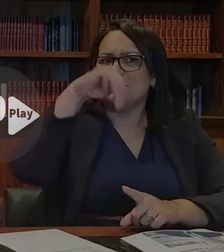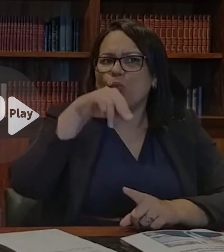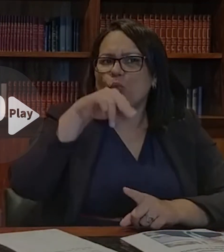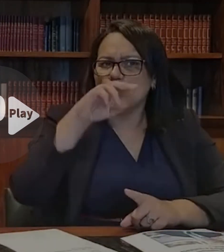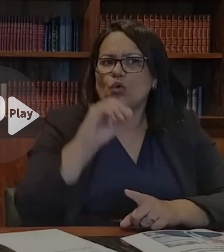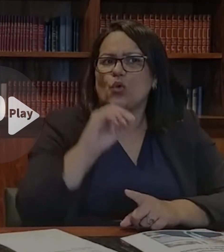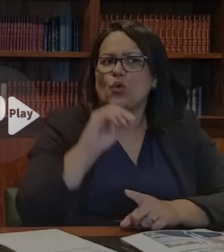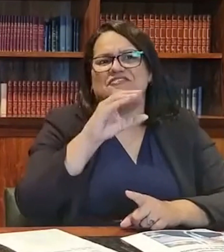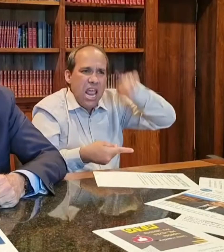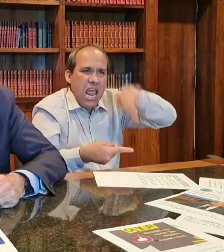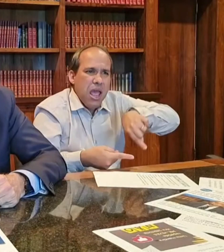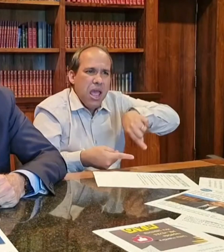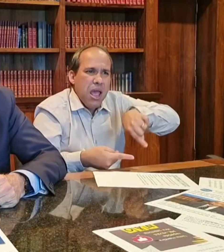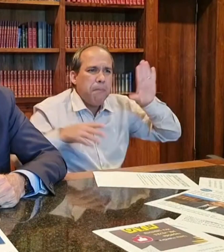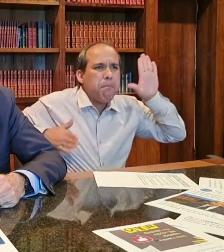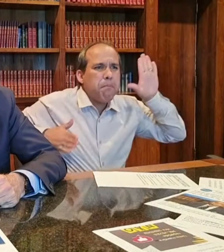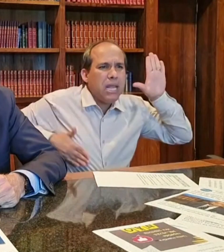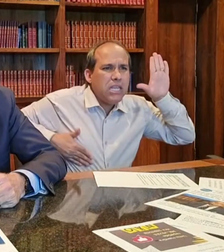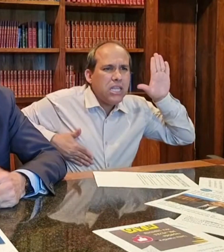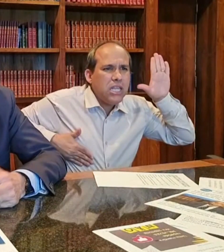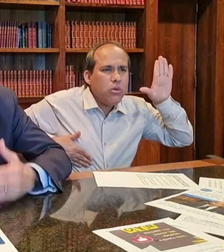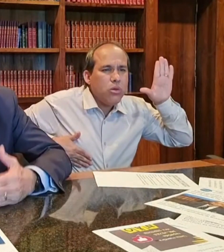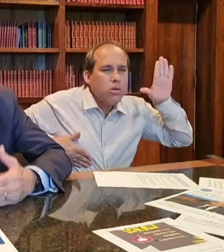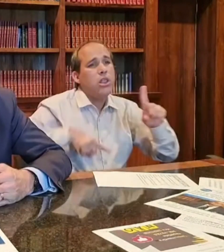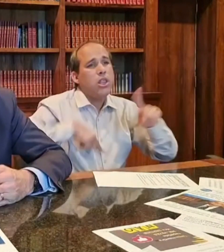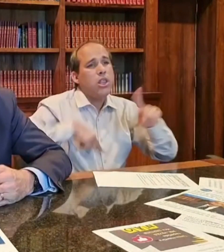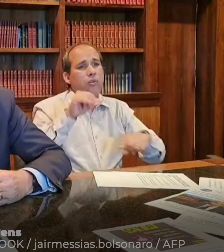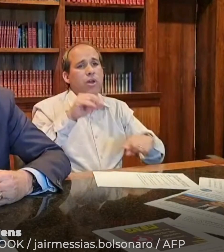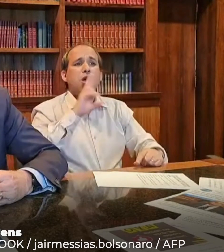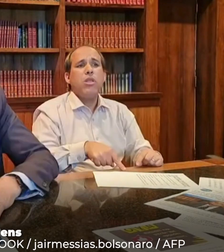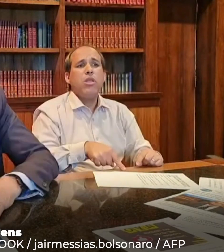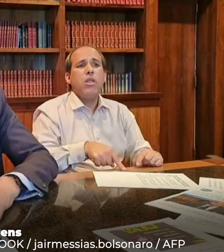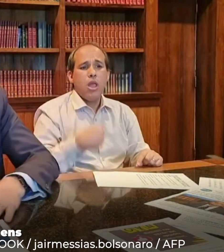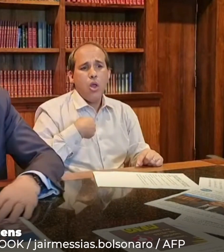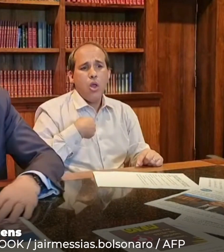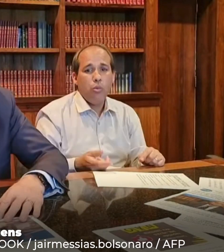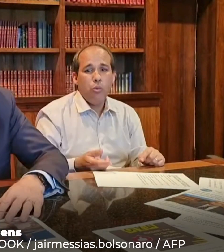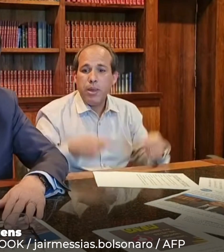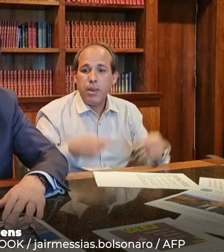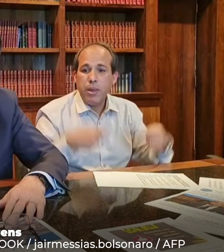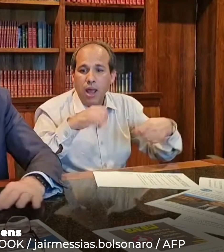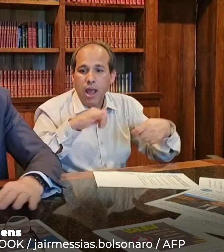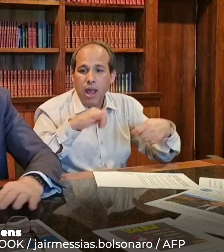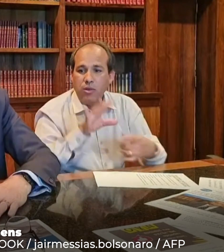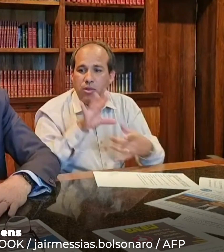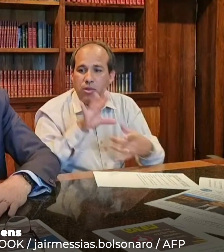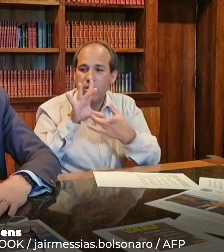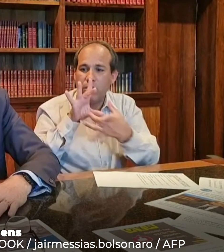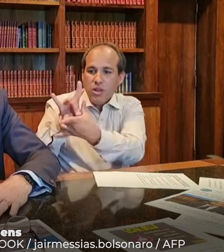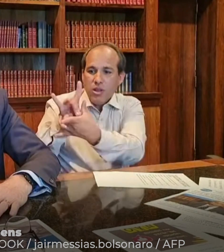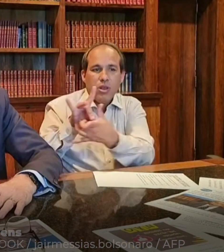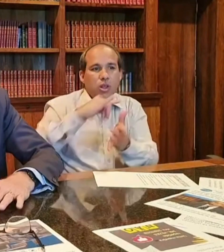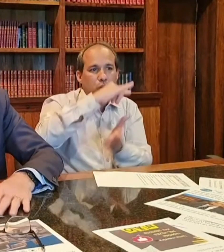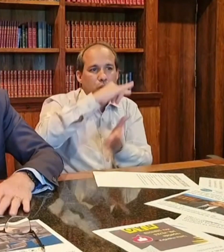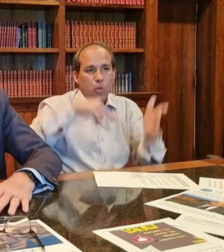ler para vocês aqui porque... O Facebook eliminou pela primeira vez uma live do presidente Jair Bolsonaro. A remoção foi